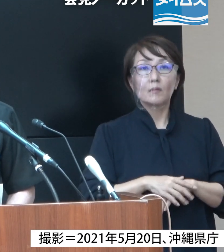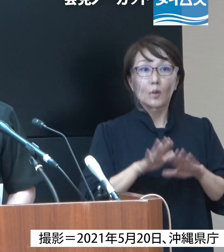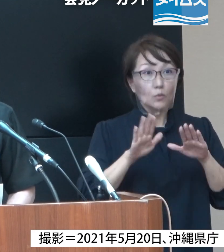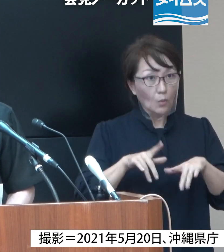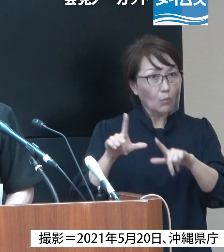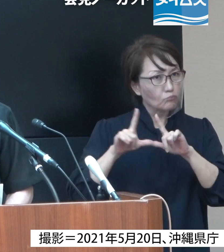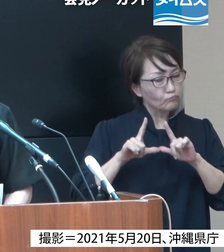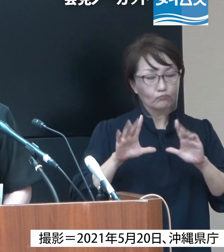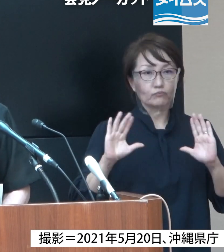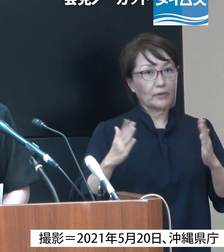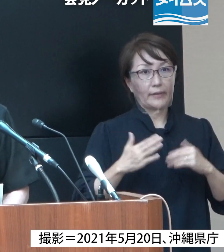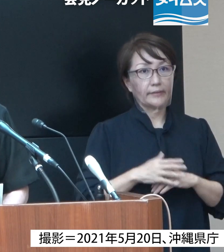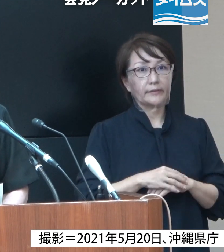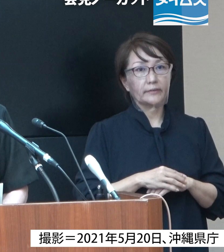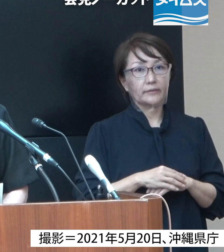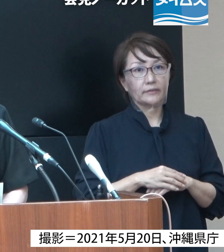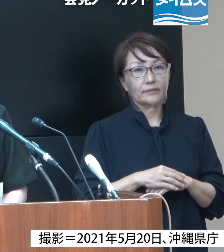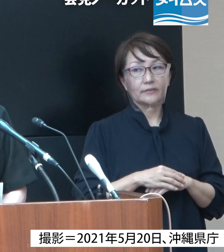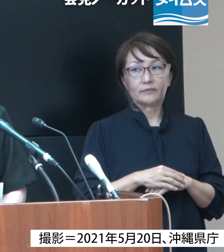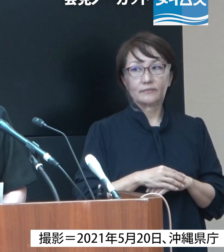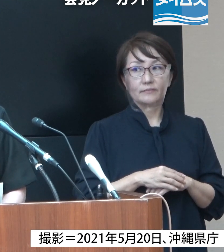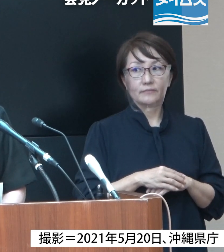にありません。